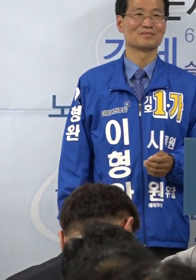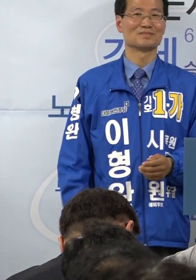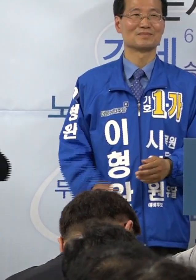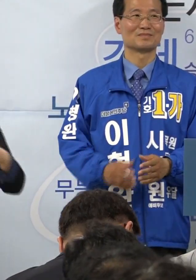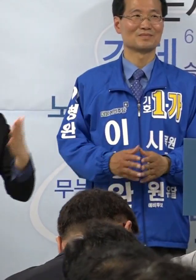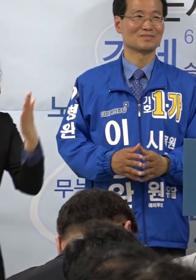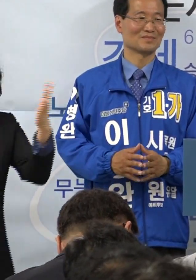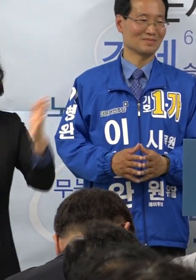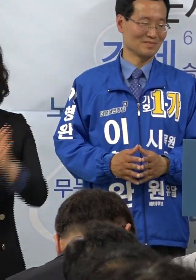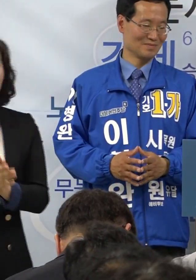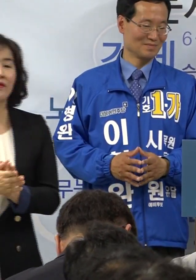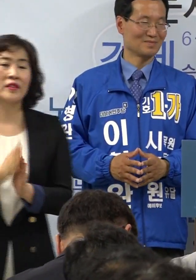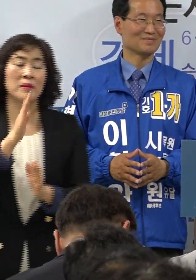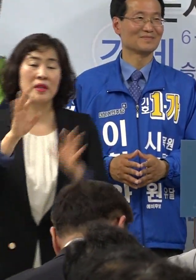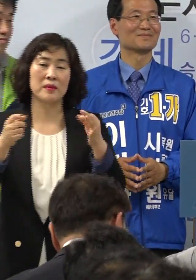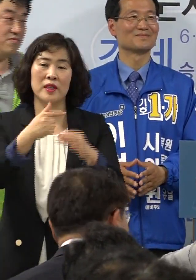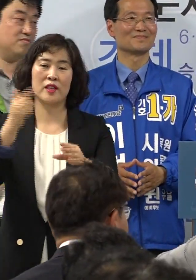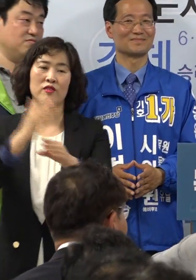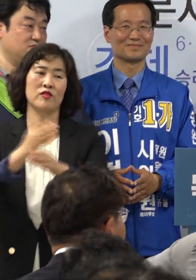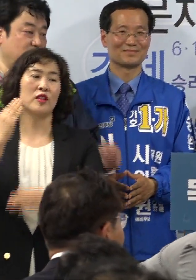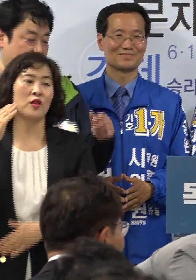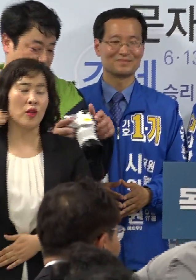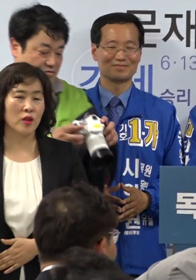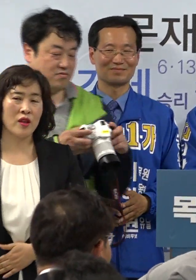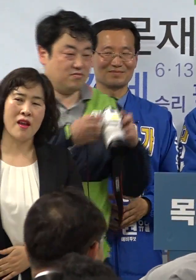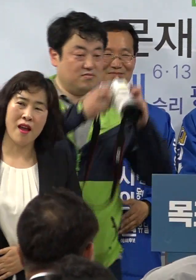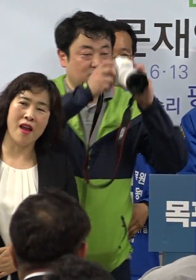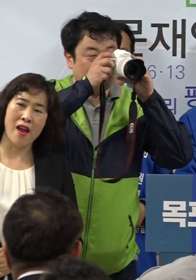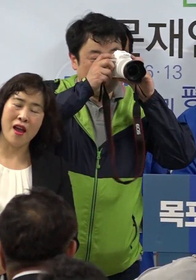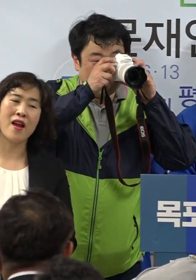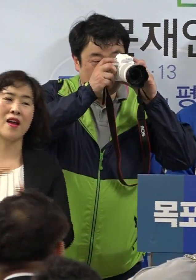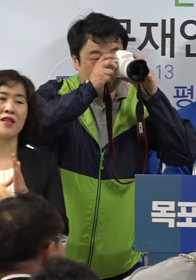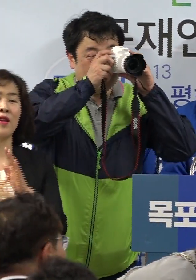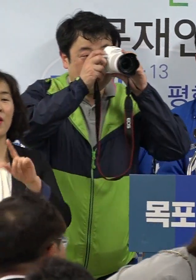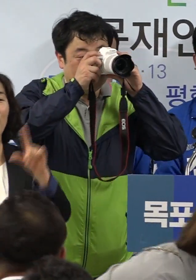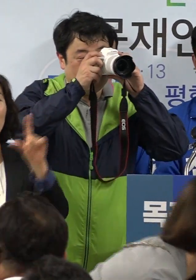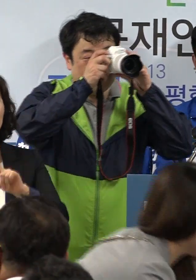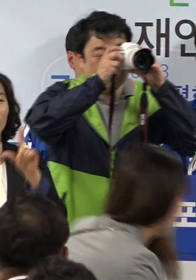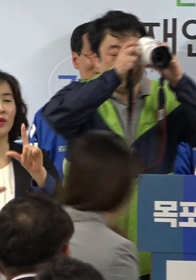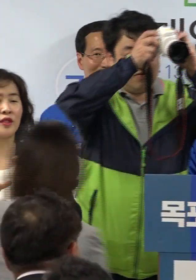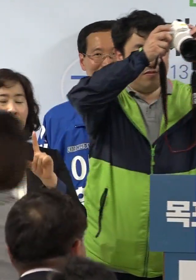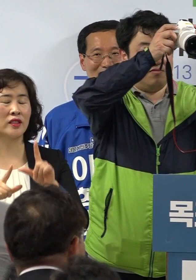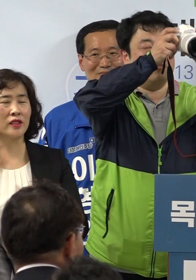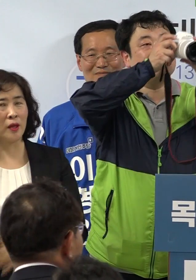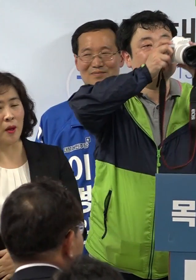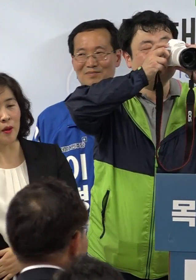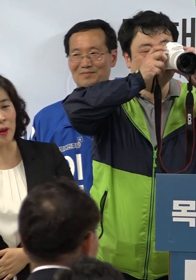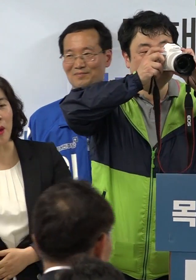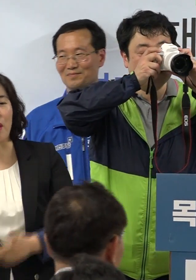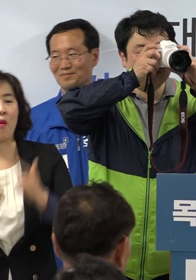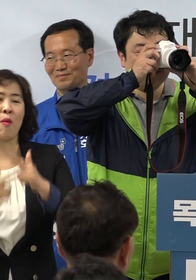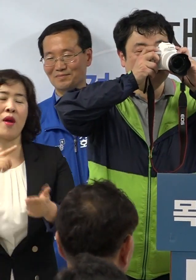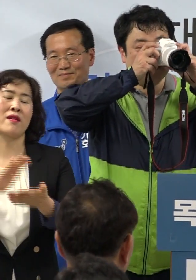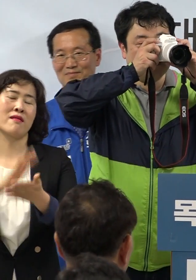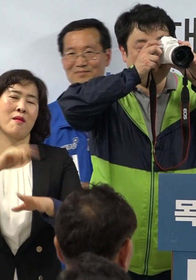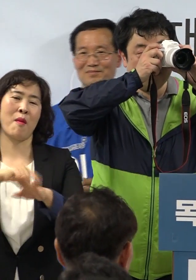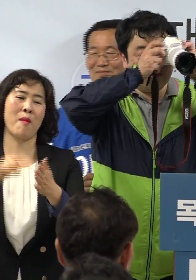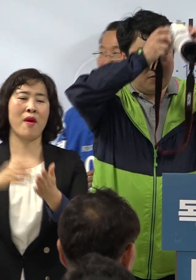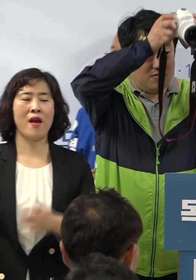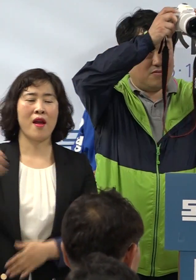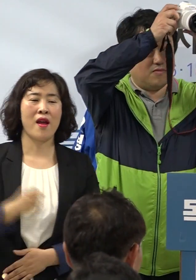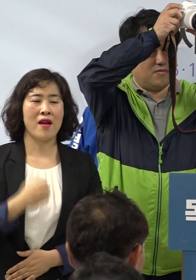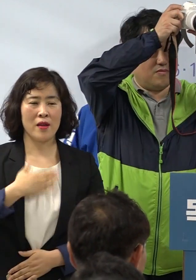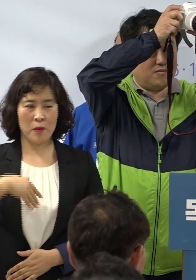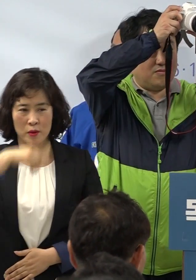감사합니다. 이 정말 우리 김대중 대통령께서 유세한다는 때 그런 장면이 연상될 정도의 목포 열기를 보니까 너무